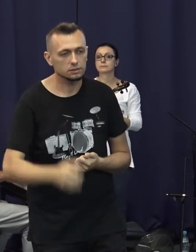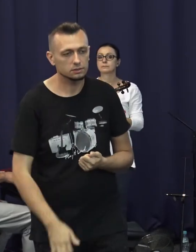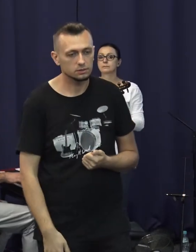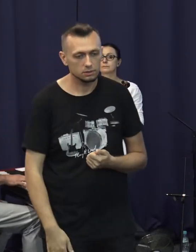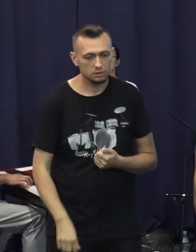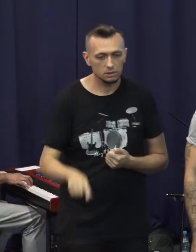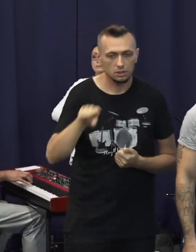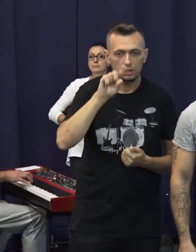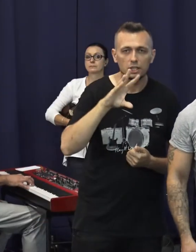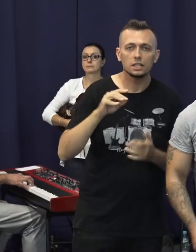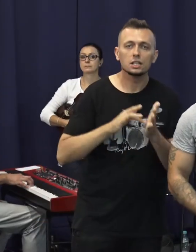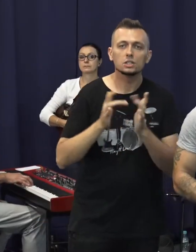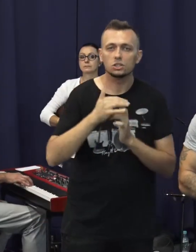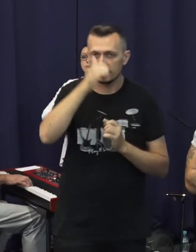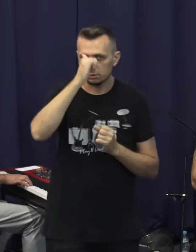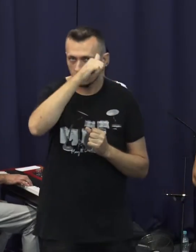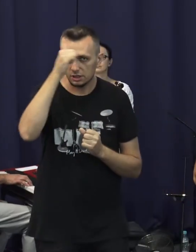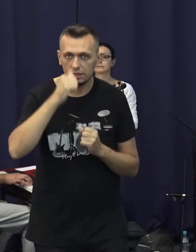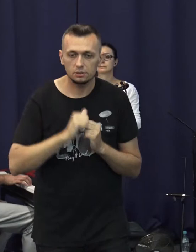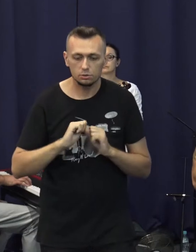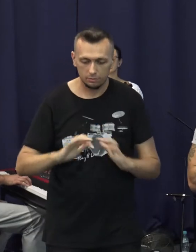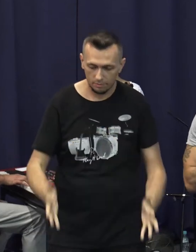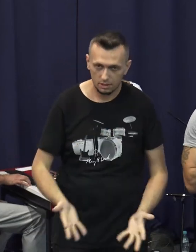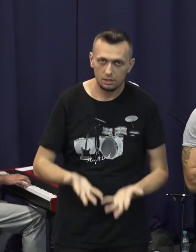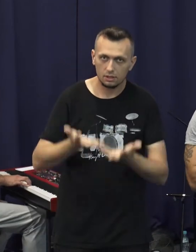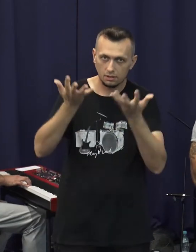że Jezus Chrystus wstał z martwych.